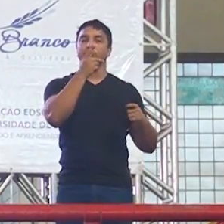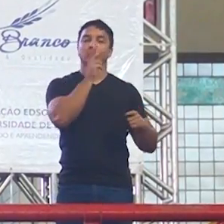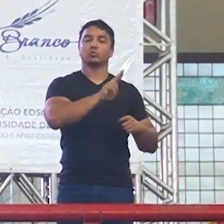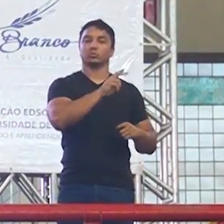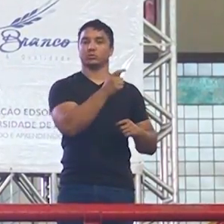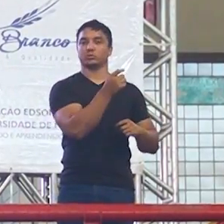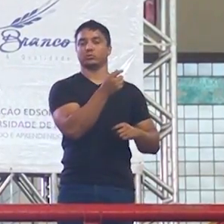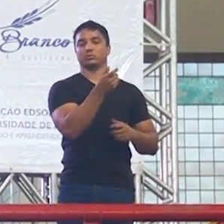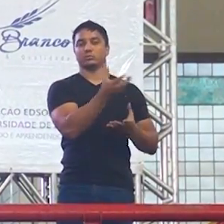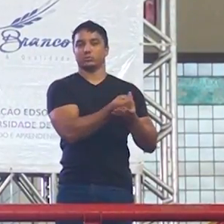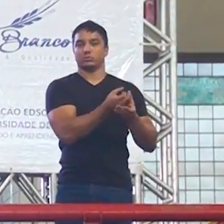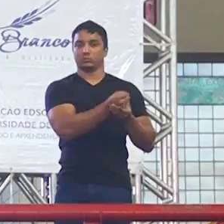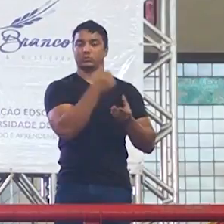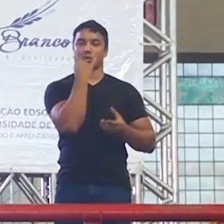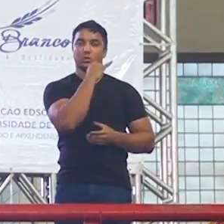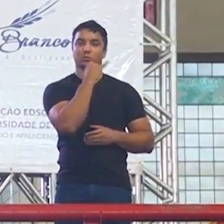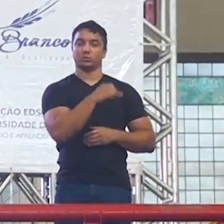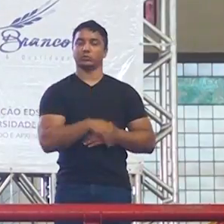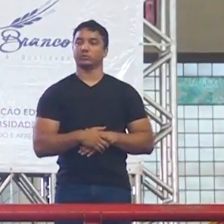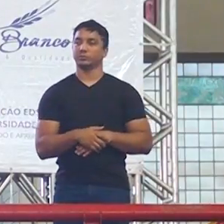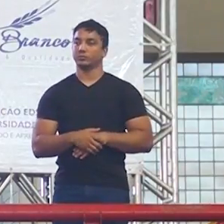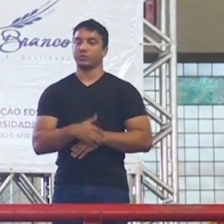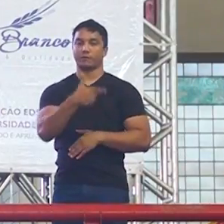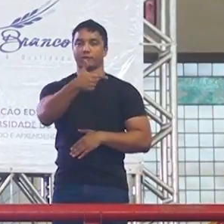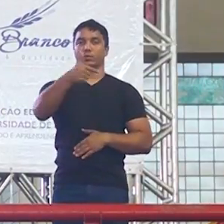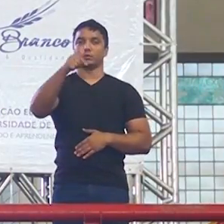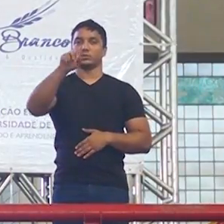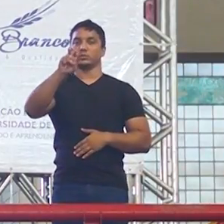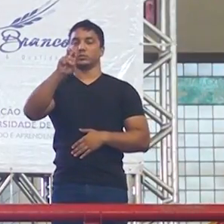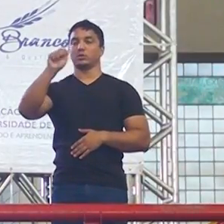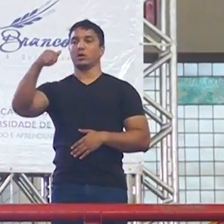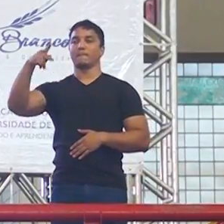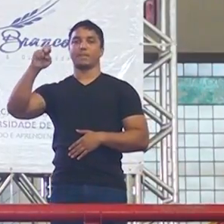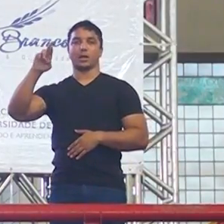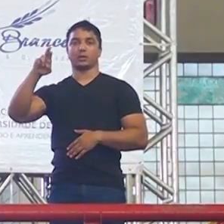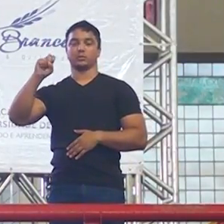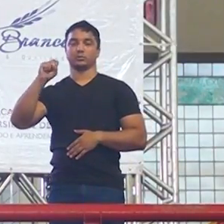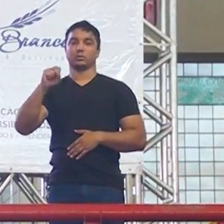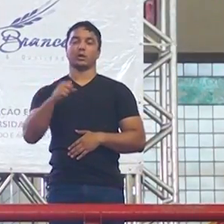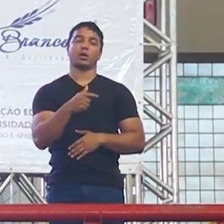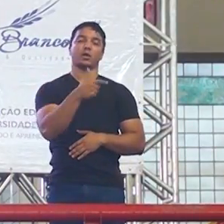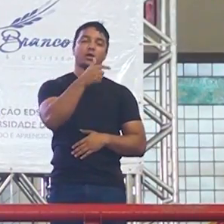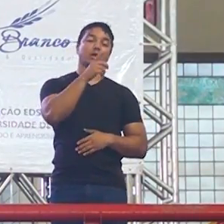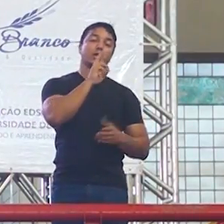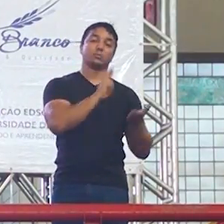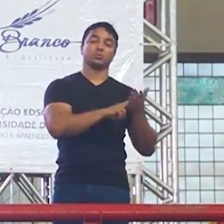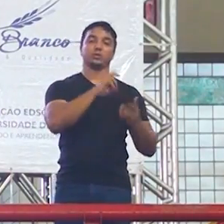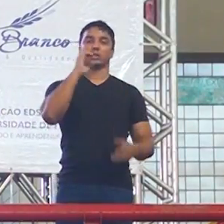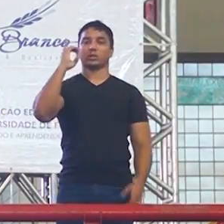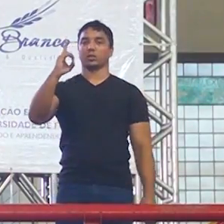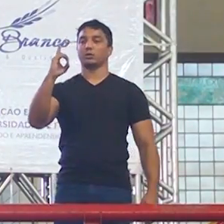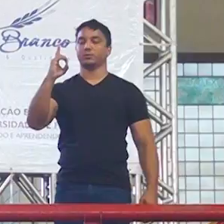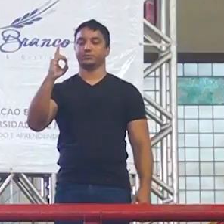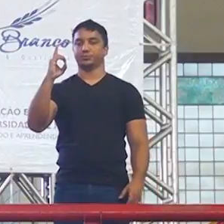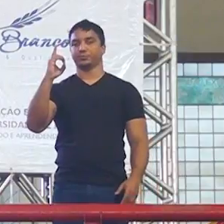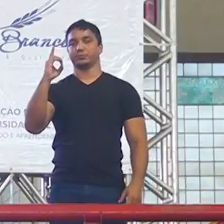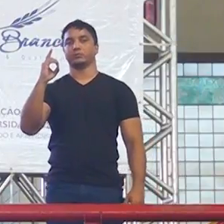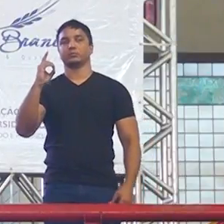nesses aparelhos. 25 amperes é o item D de dado.